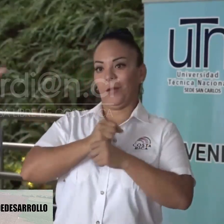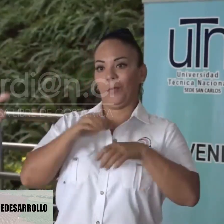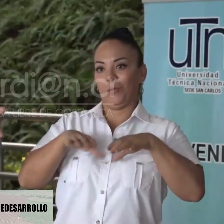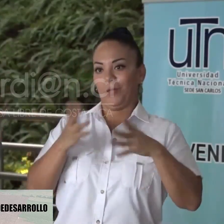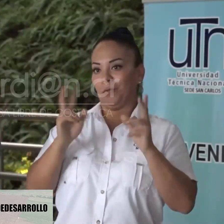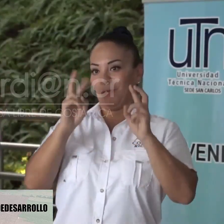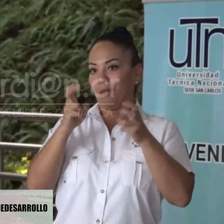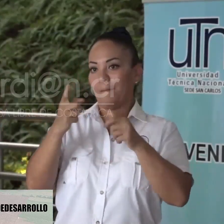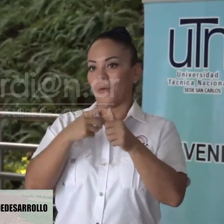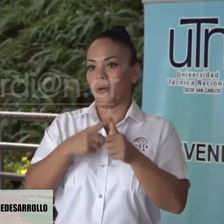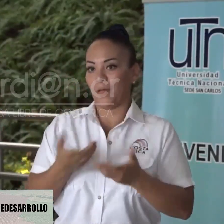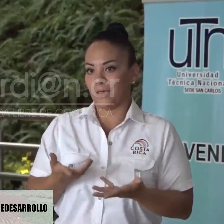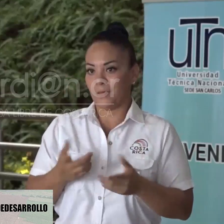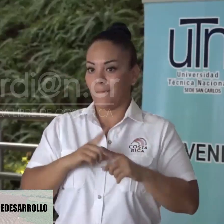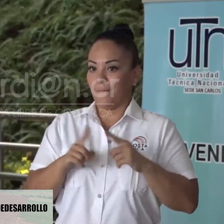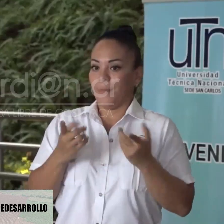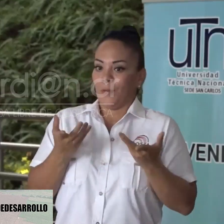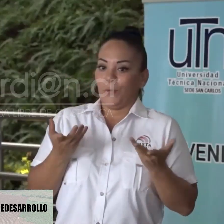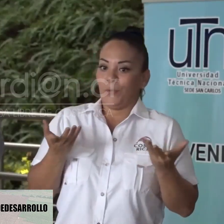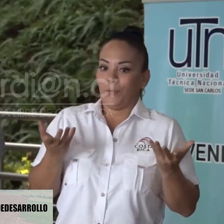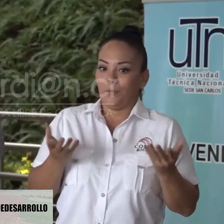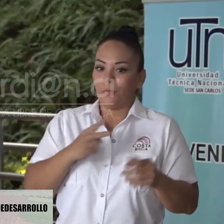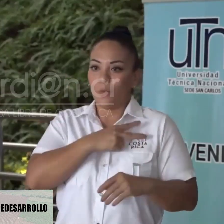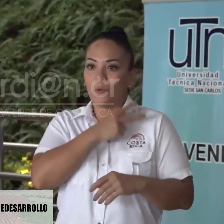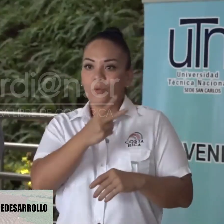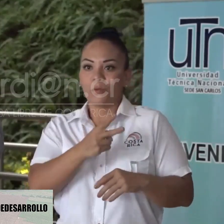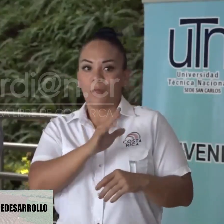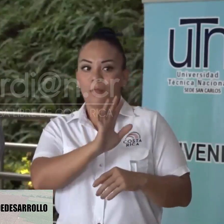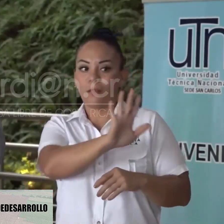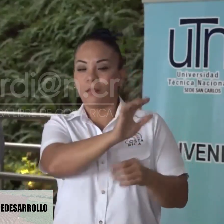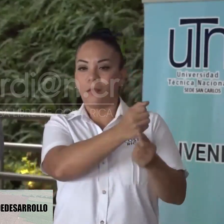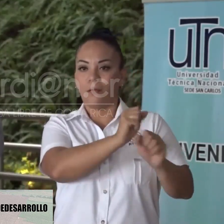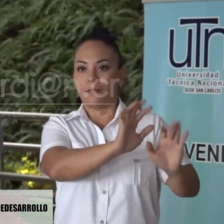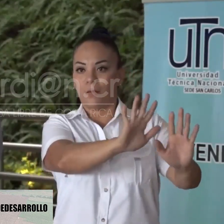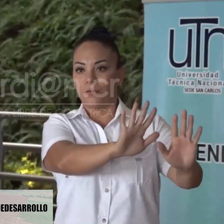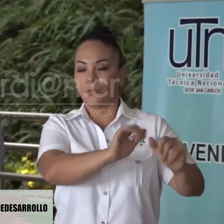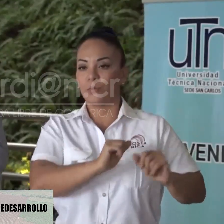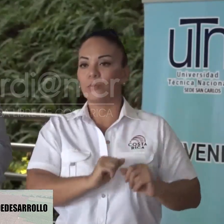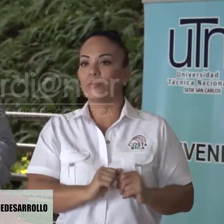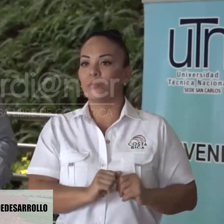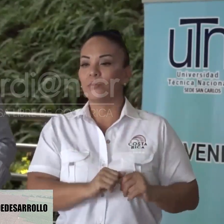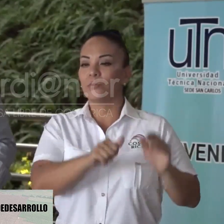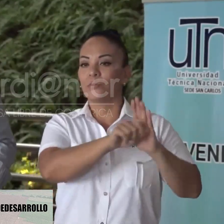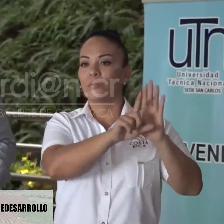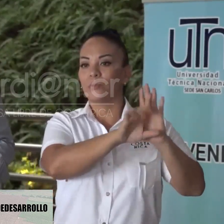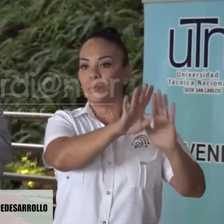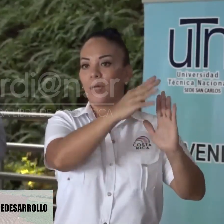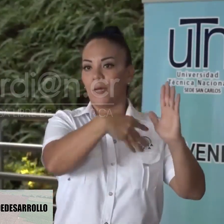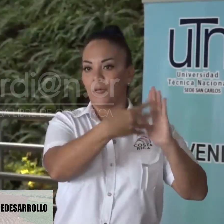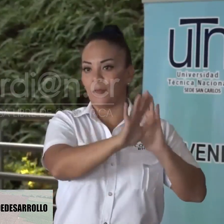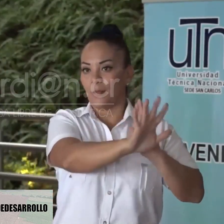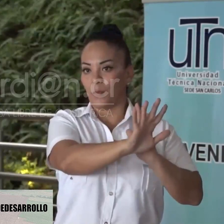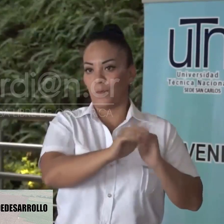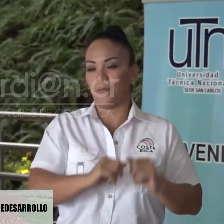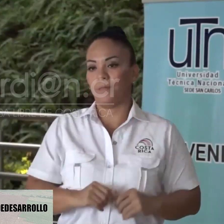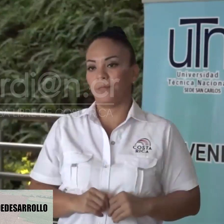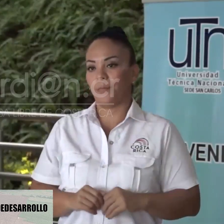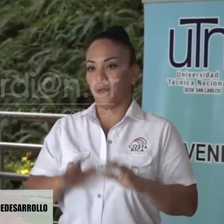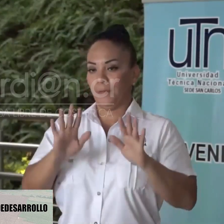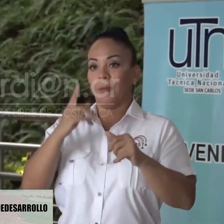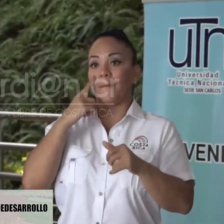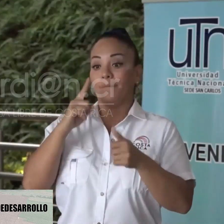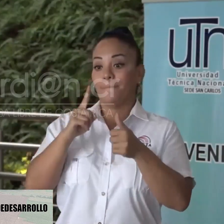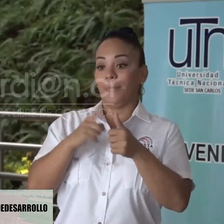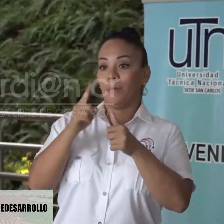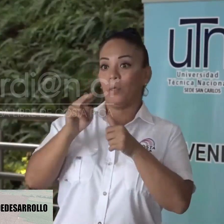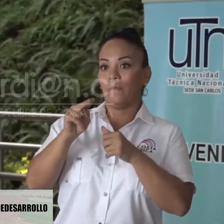las prioridades, pero es la voluntad soberana del Congreso poner su propia agenda. El 1 de noviembre,